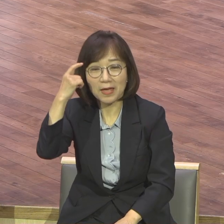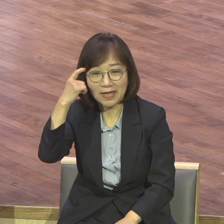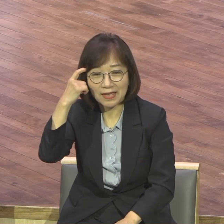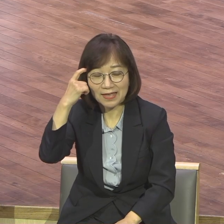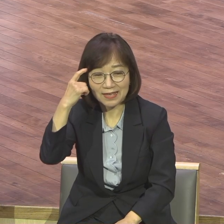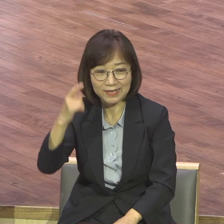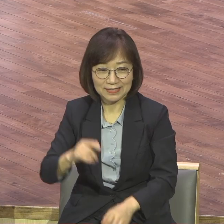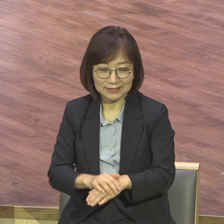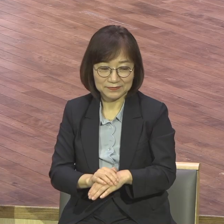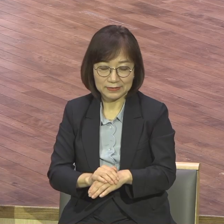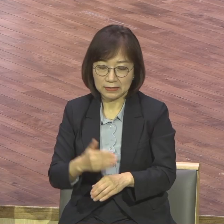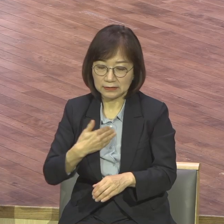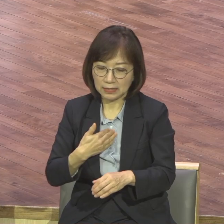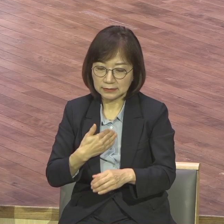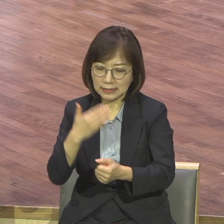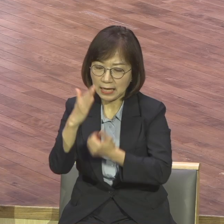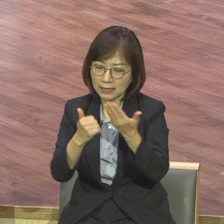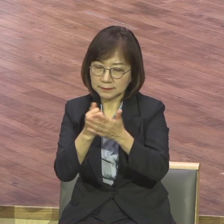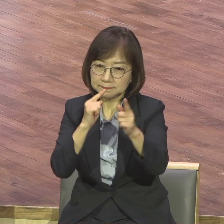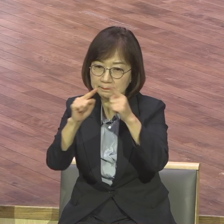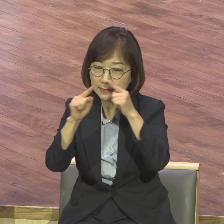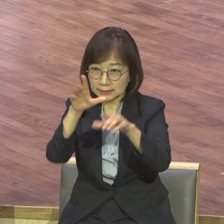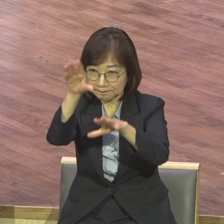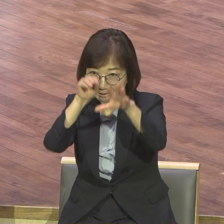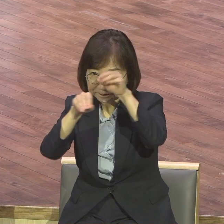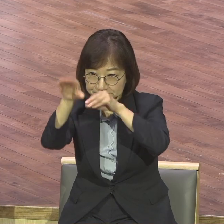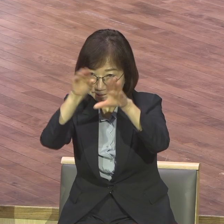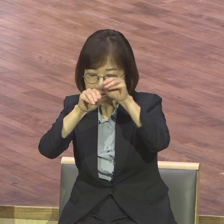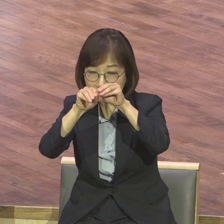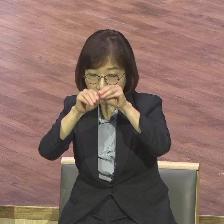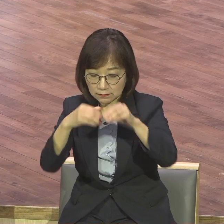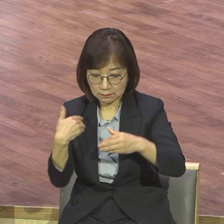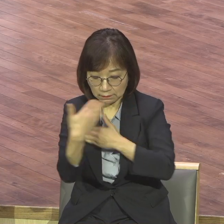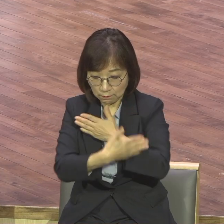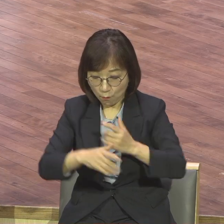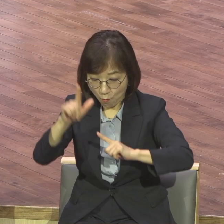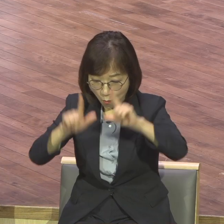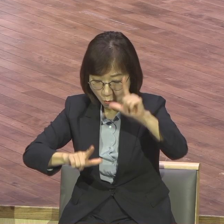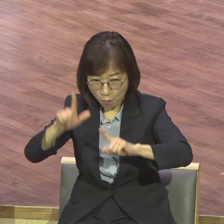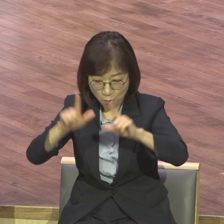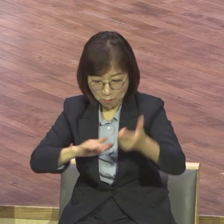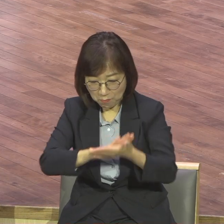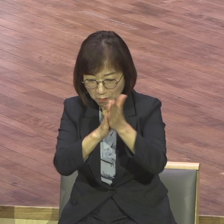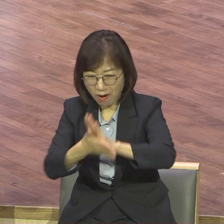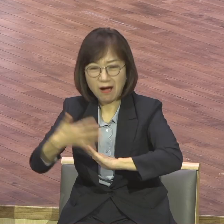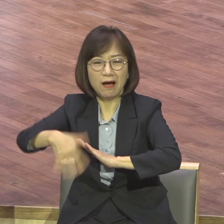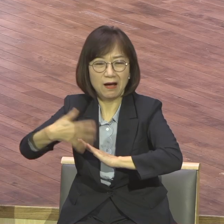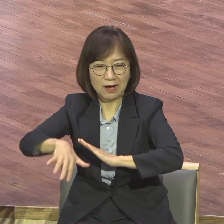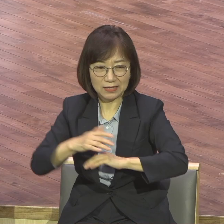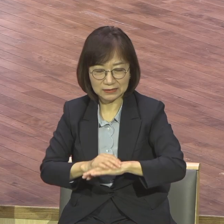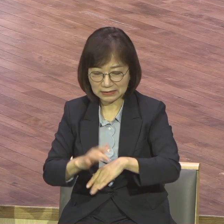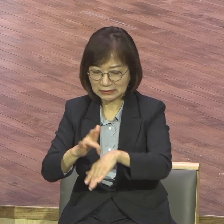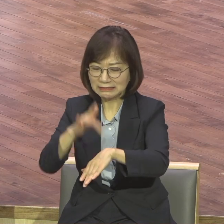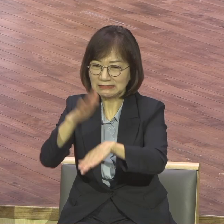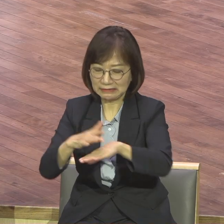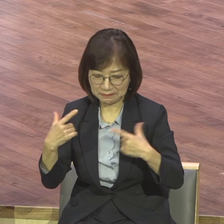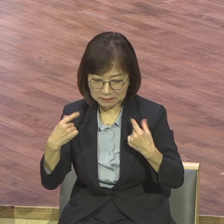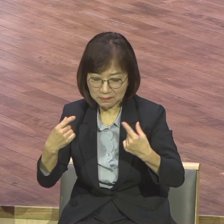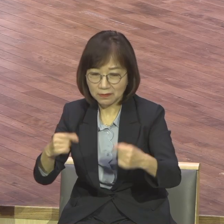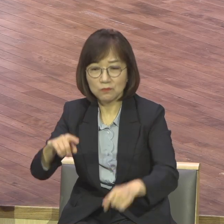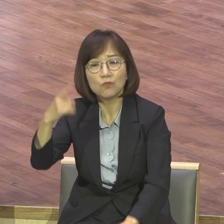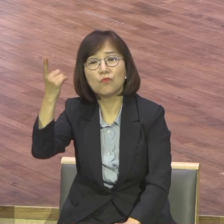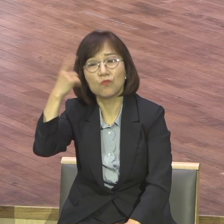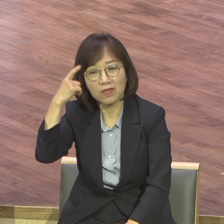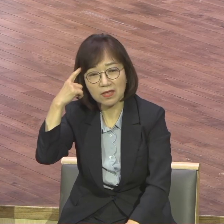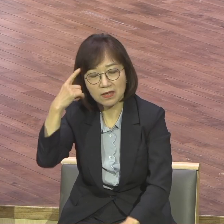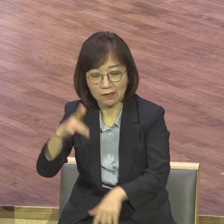나는 왜 말씀을 들어도 내 삶이 바뀌지 않느냐? 내 체질이 바뀌지 않느냐?